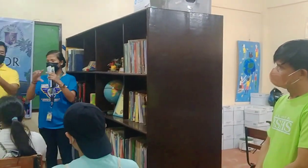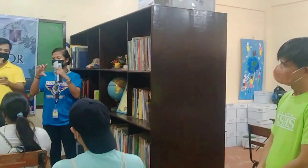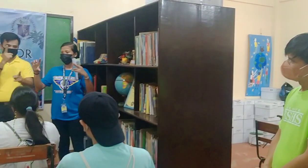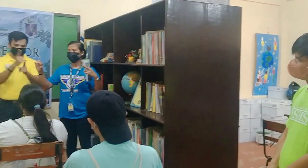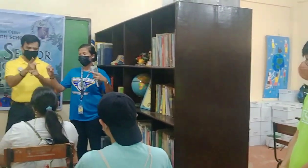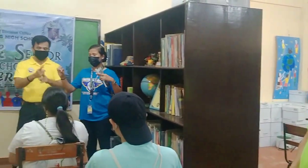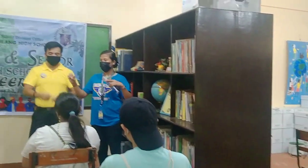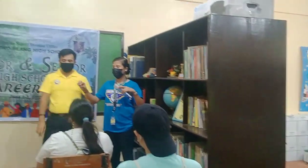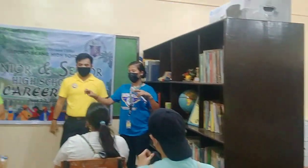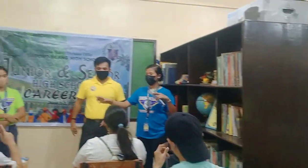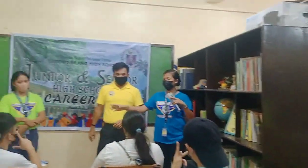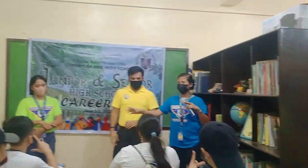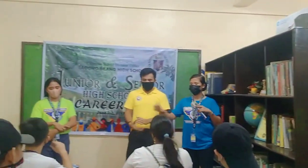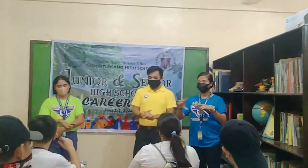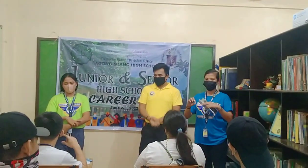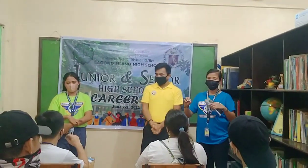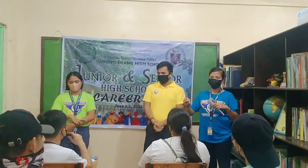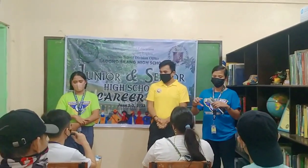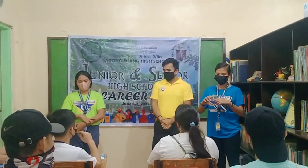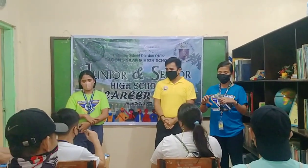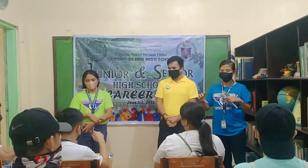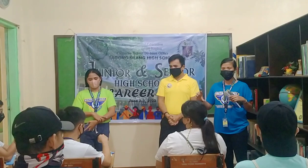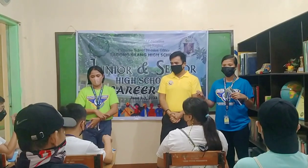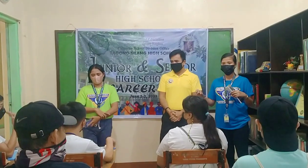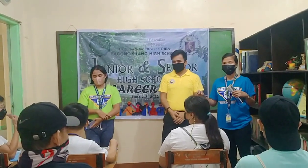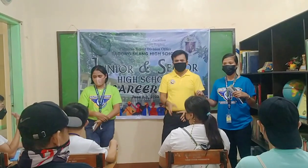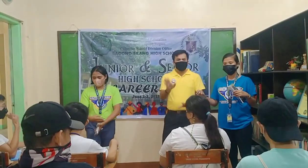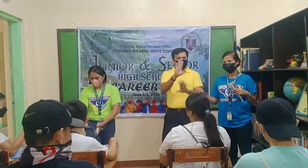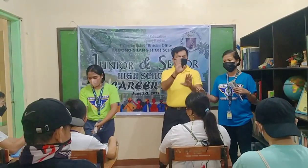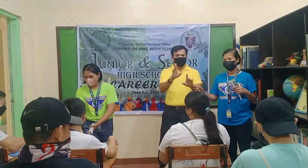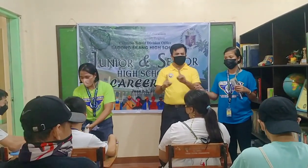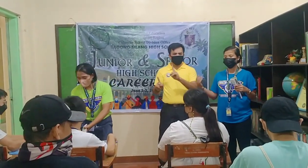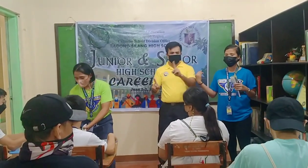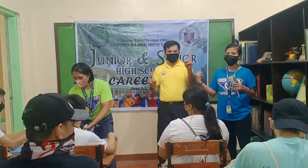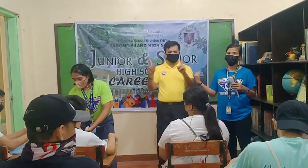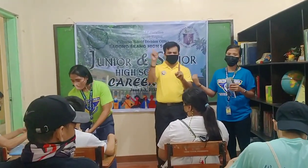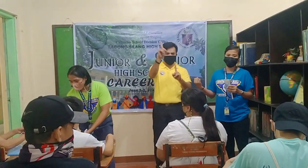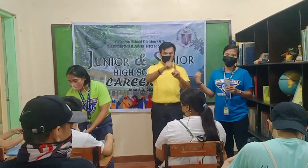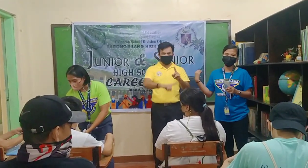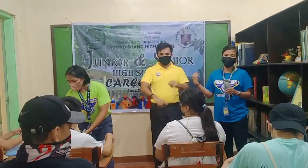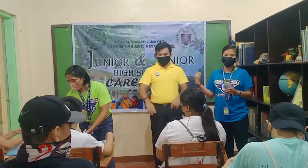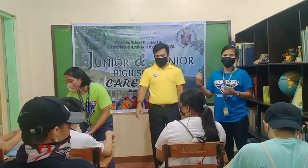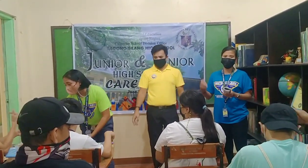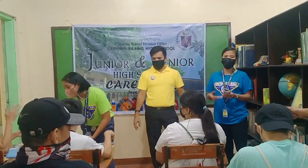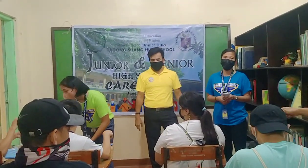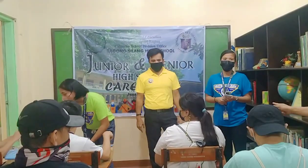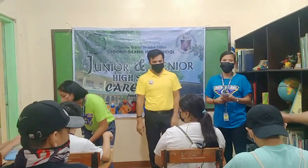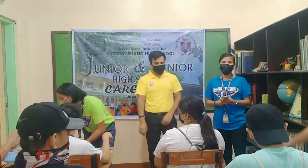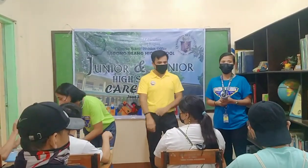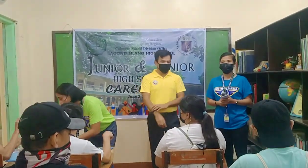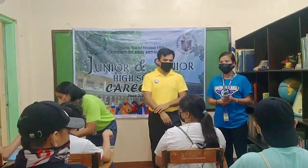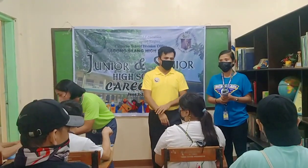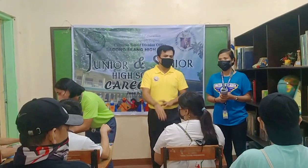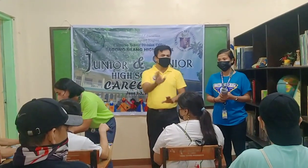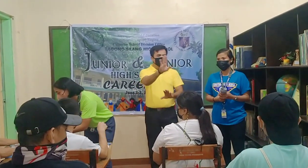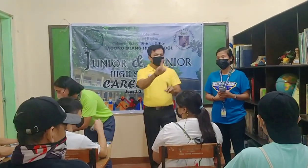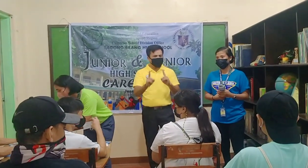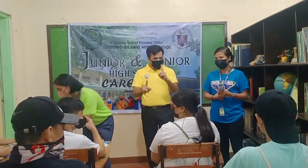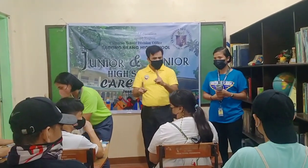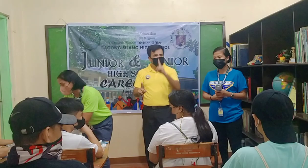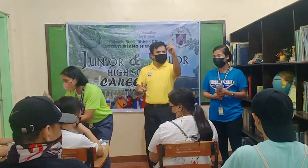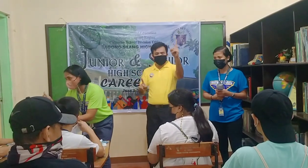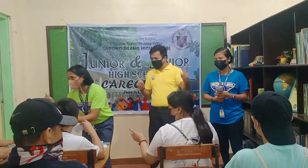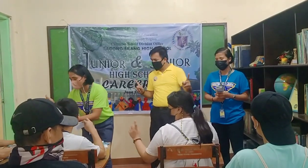Yung info sheet pala, pwede po pa kukuhain po namin mga records. Pwede po namin kayo tawagan para po hindi sa may